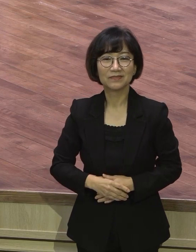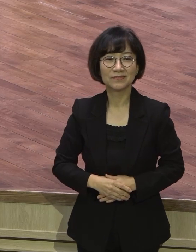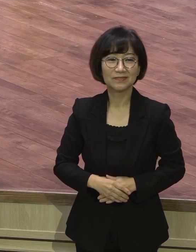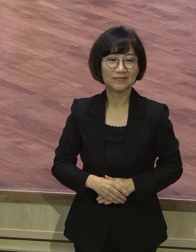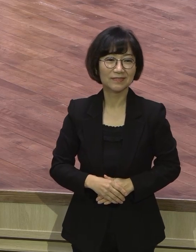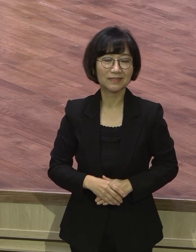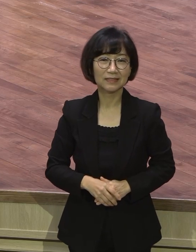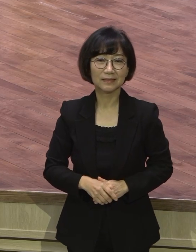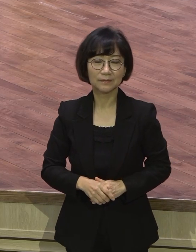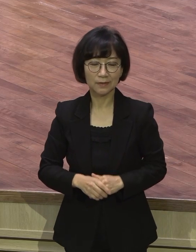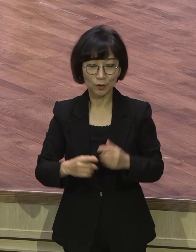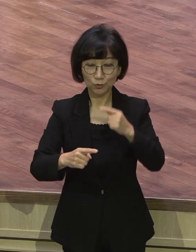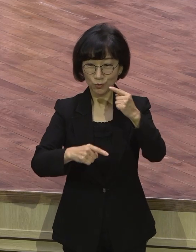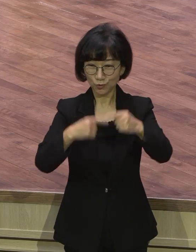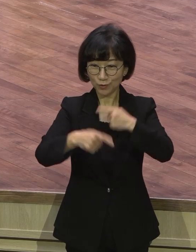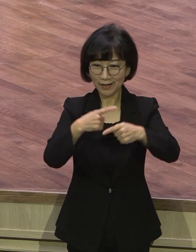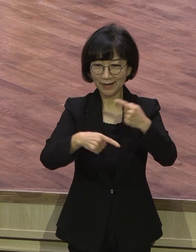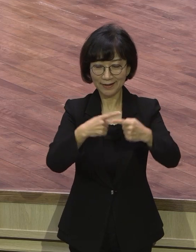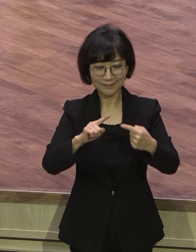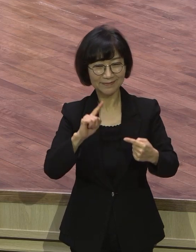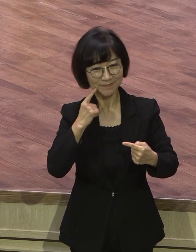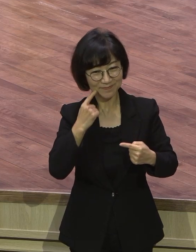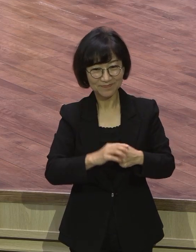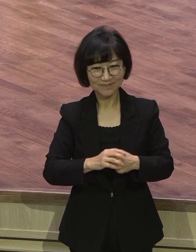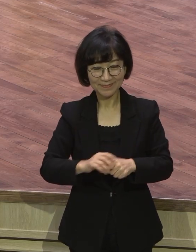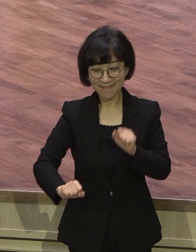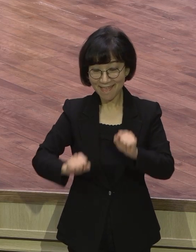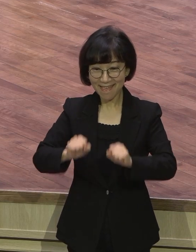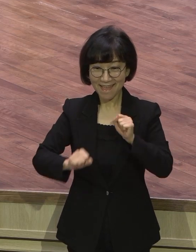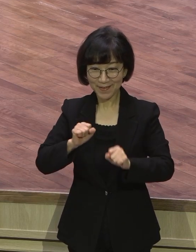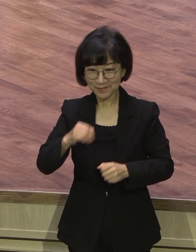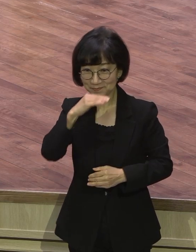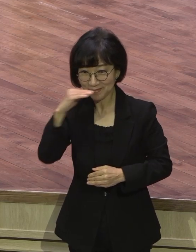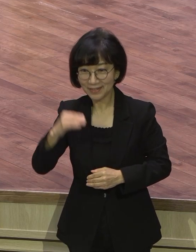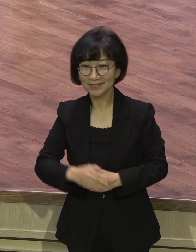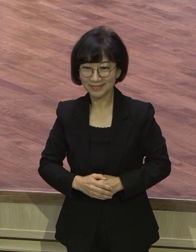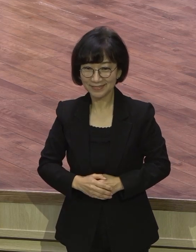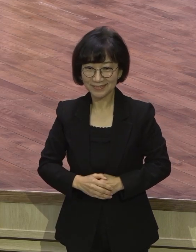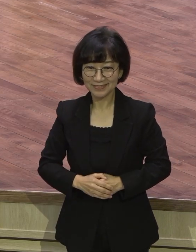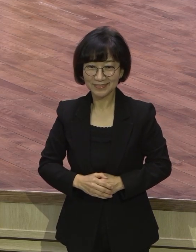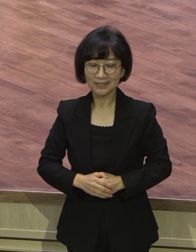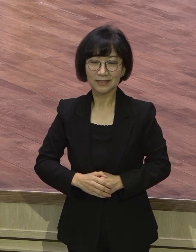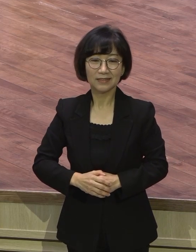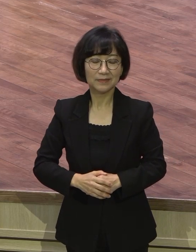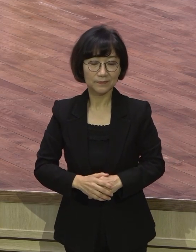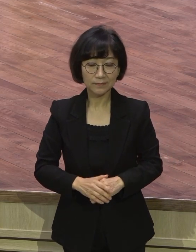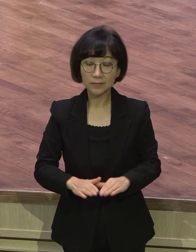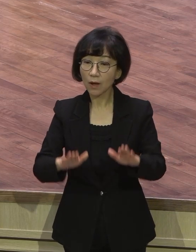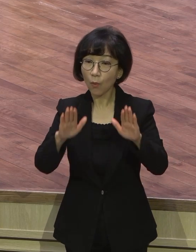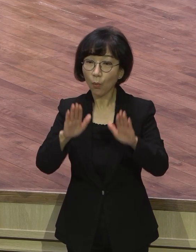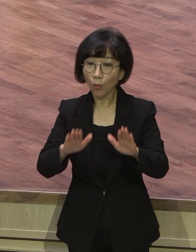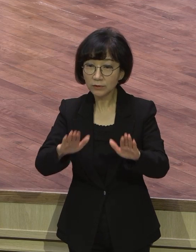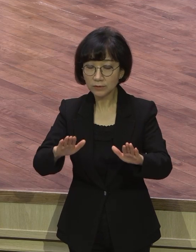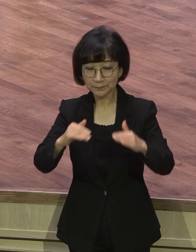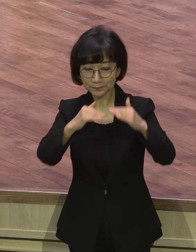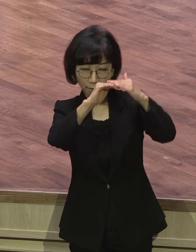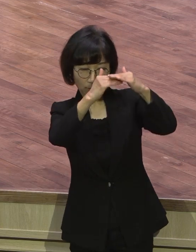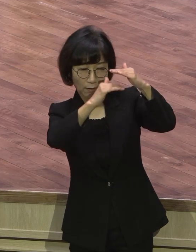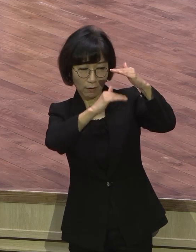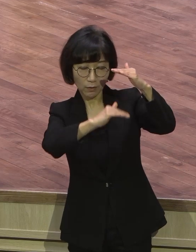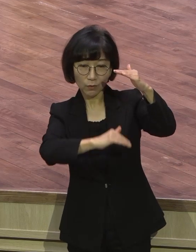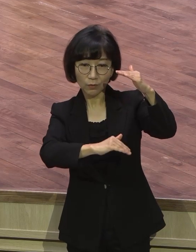말이 다릅니다. 행동이 다릅니다. 그런데 오늘 읽은 이 본문 말씀